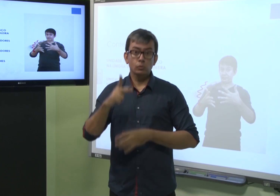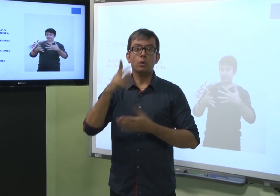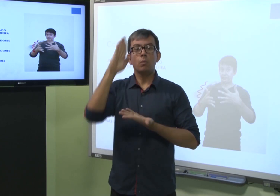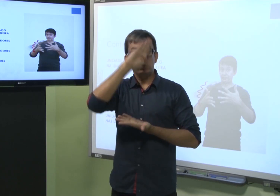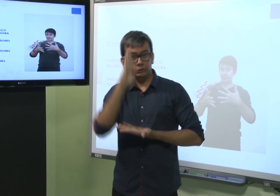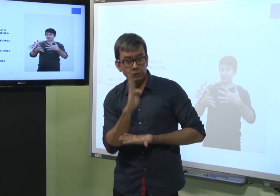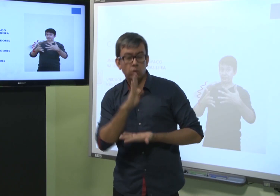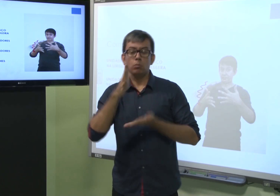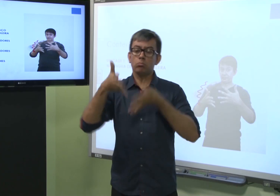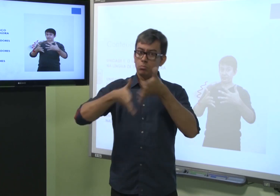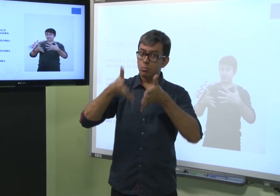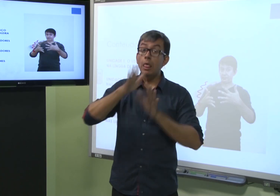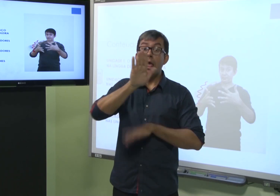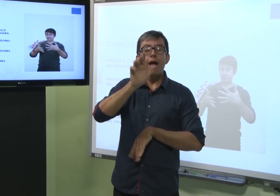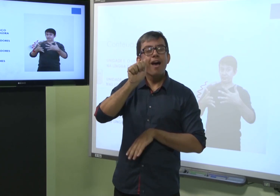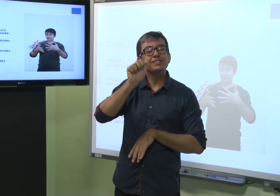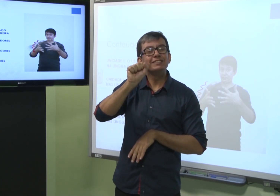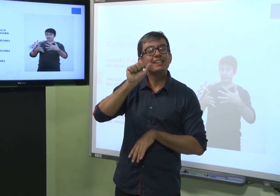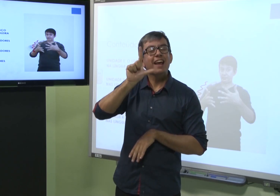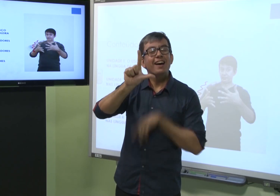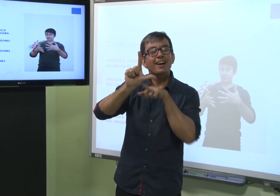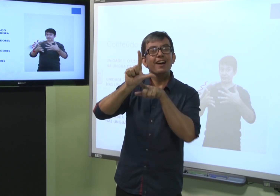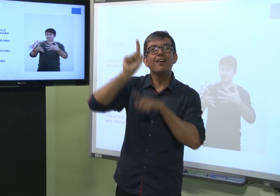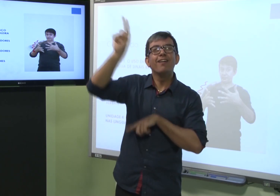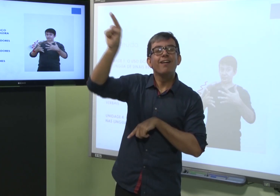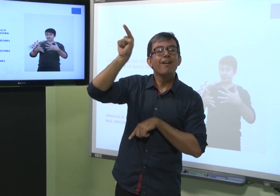língua brasileira de sinais.